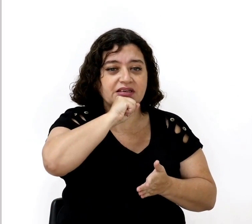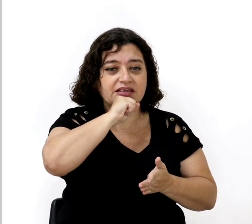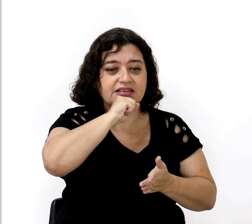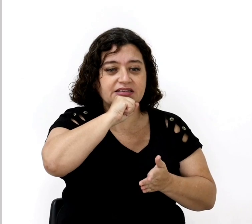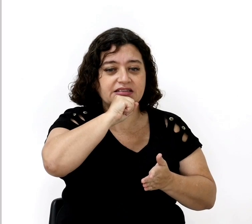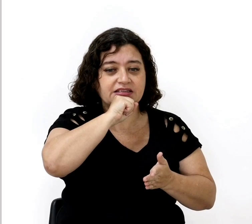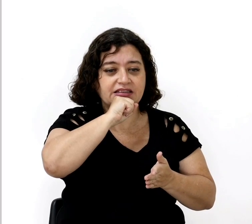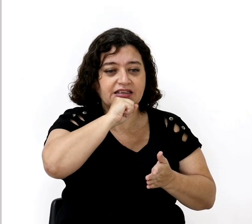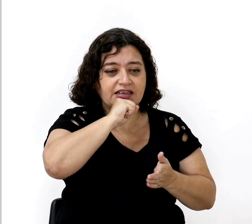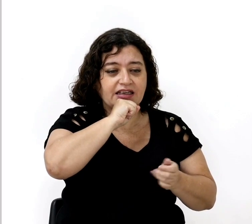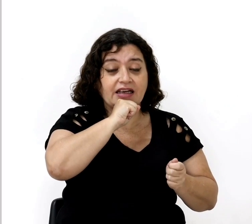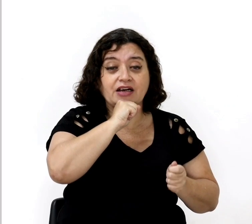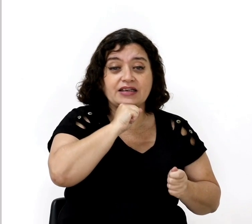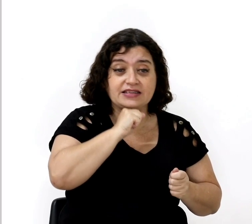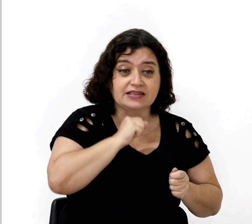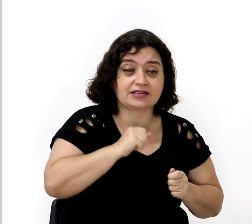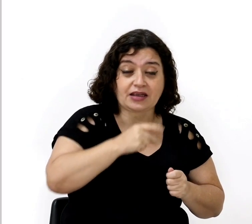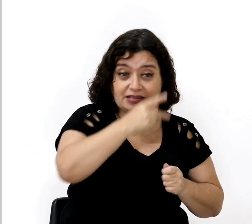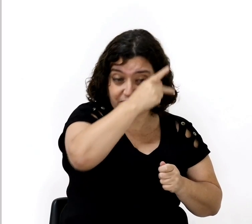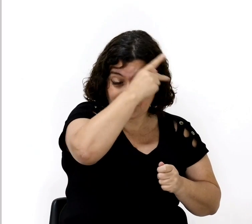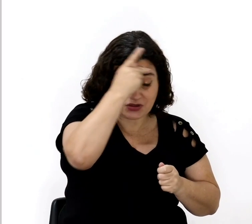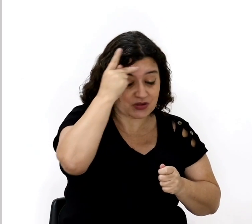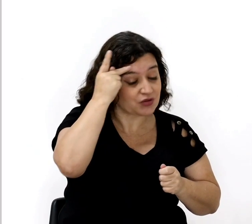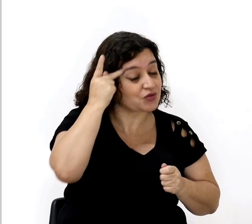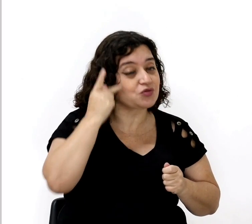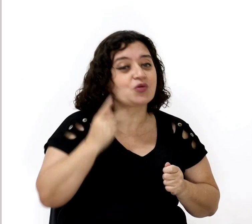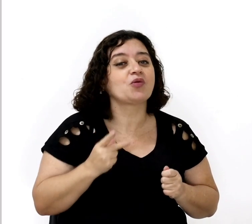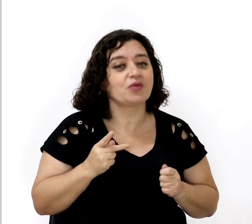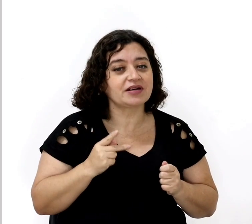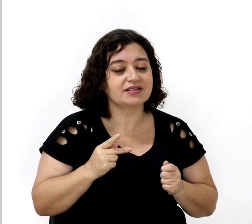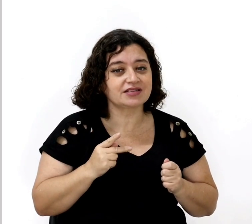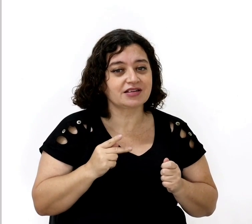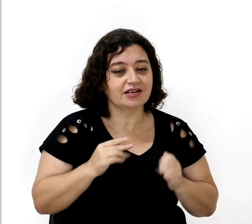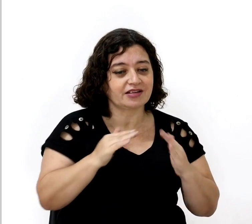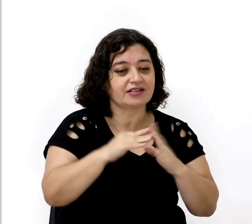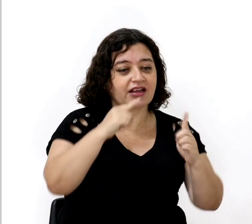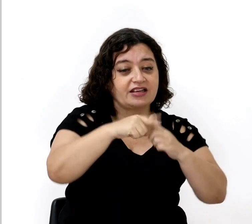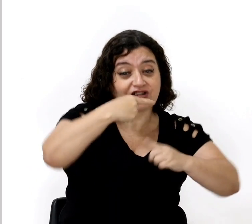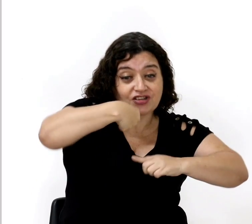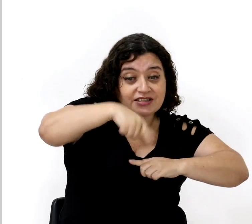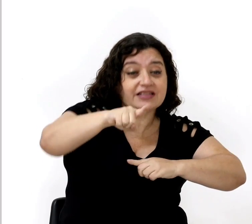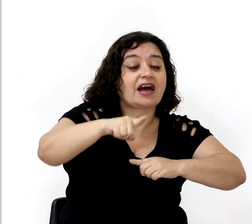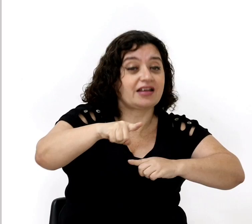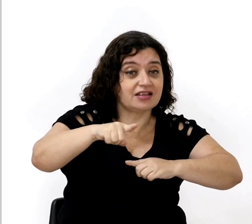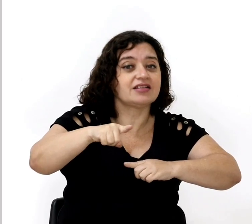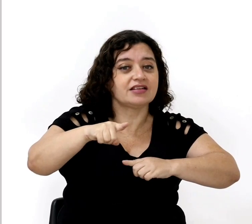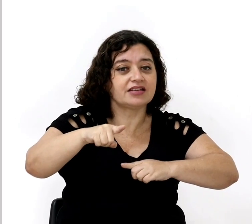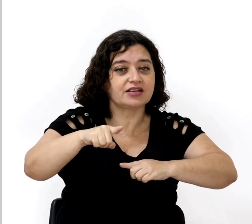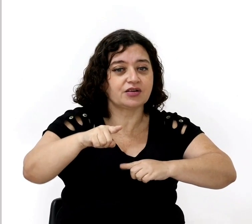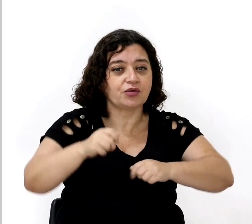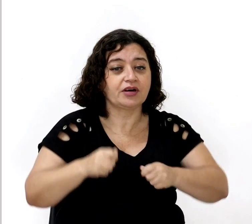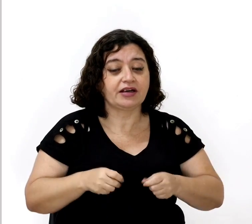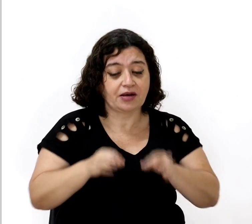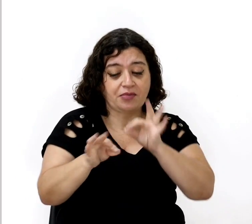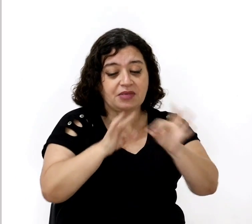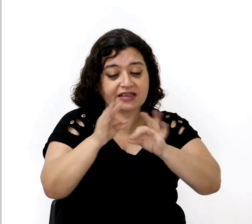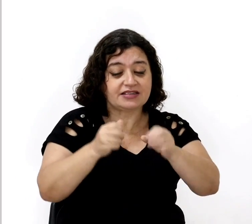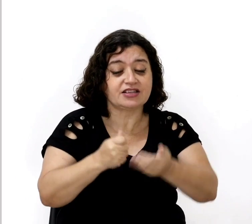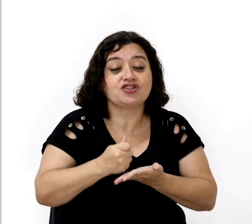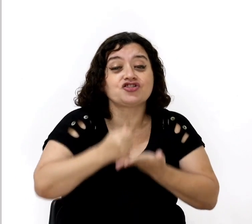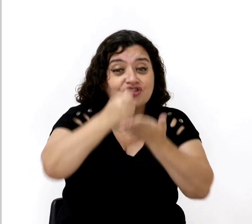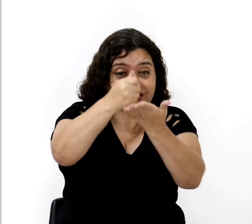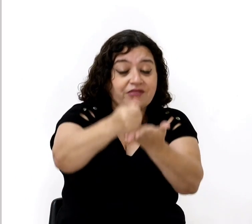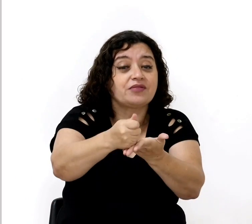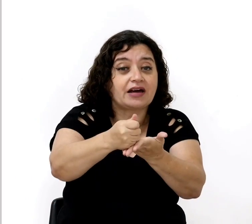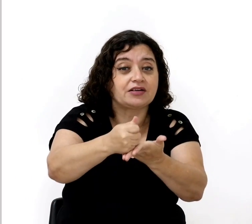saiu, depois de distribuir para todas as mães que estavam dentro do hospital, foram distribuindo na rua para a mãe que